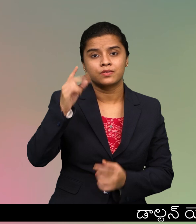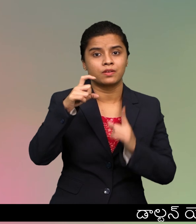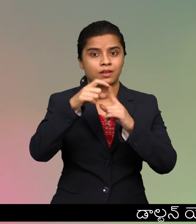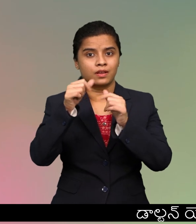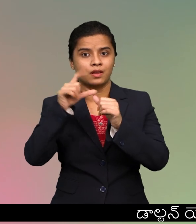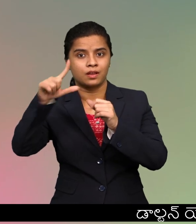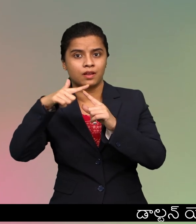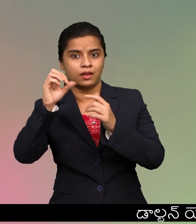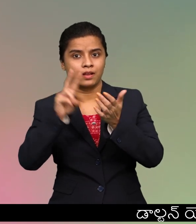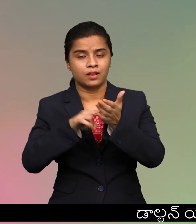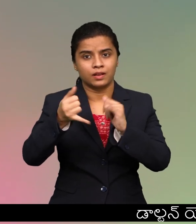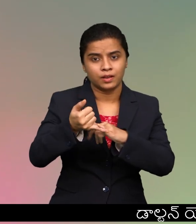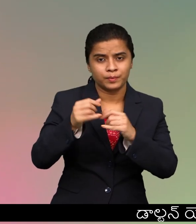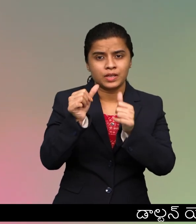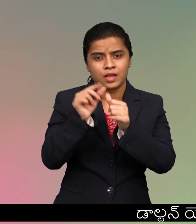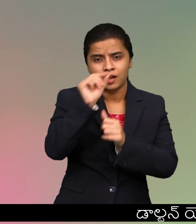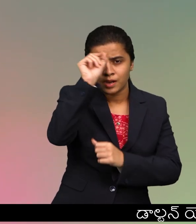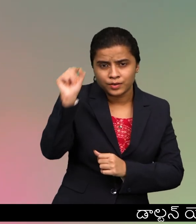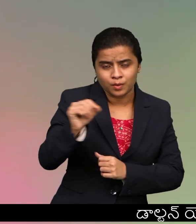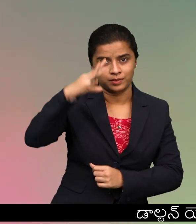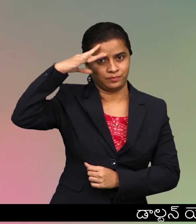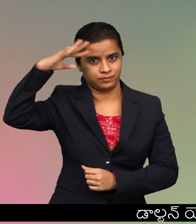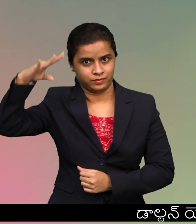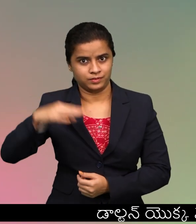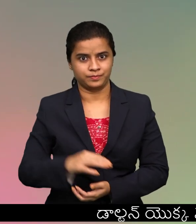డాల్టన్ యొక్క పరమాణు సిద్ధాంతానికి కారణం.